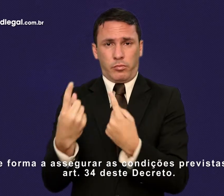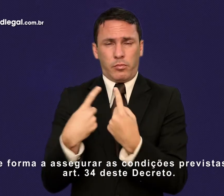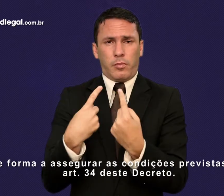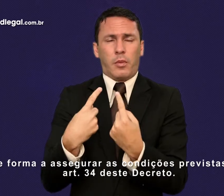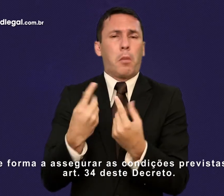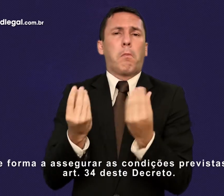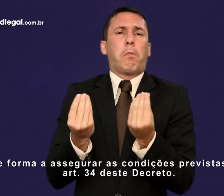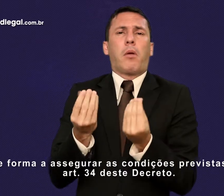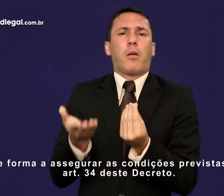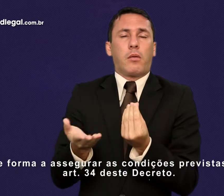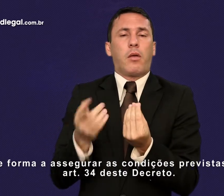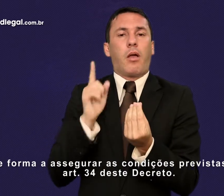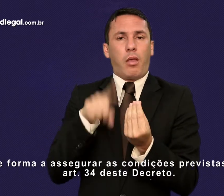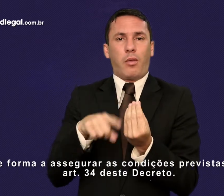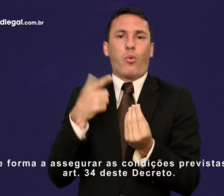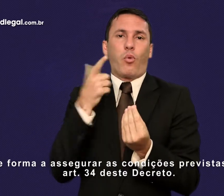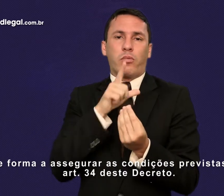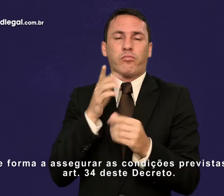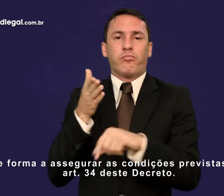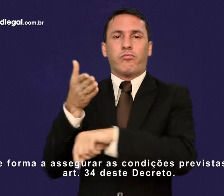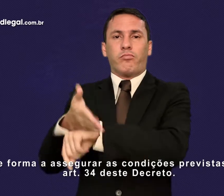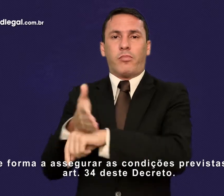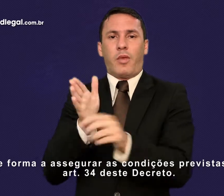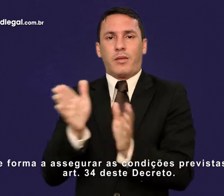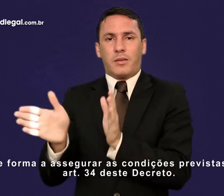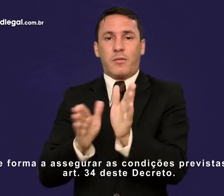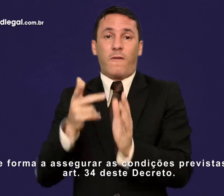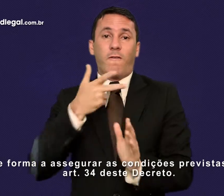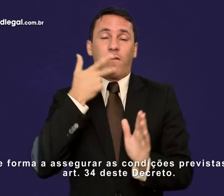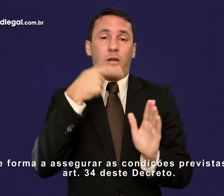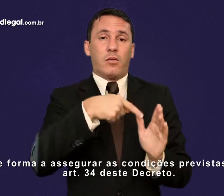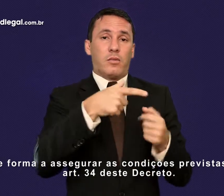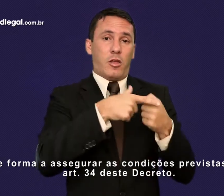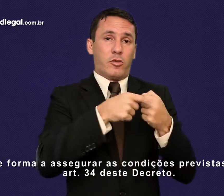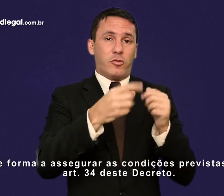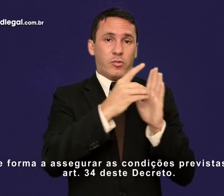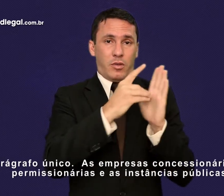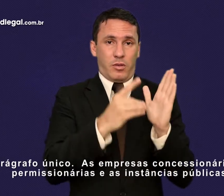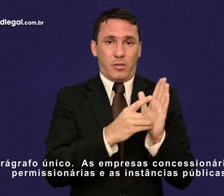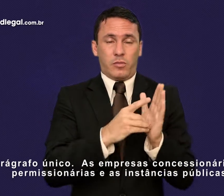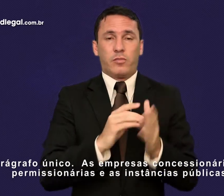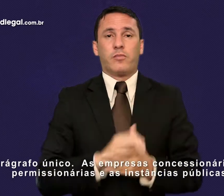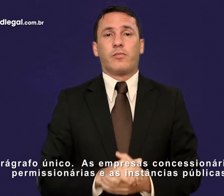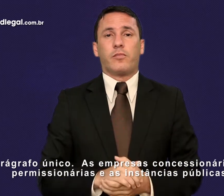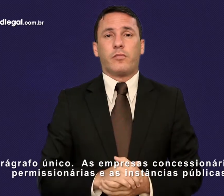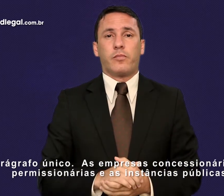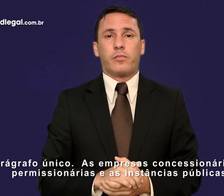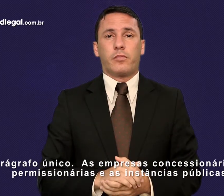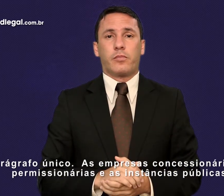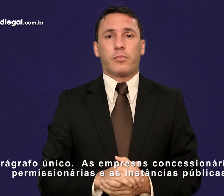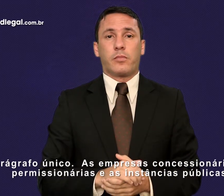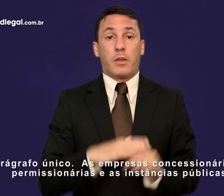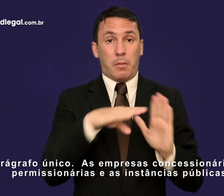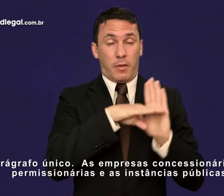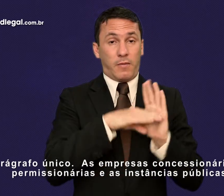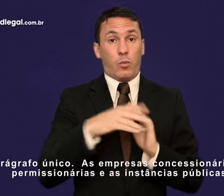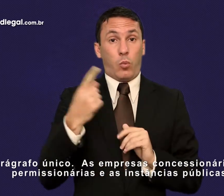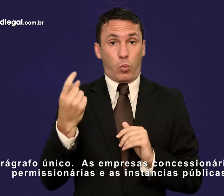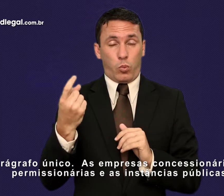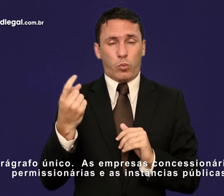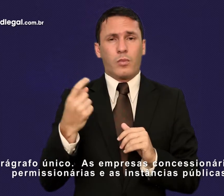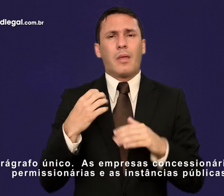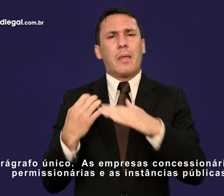de forma a assegurar as condições previstas no artigo 34 deste decreto. Parágrafo único. As